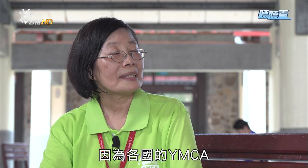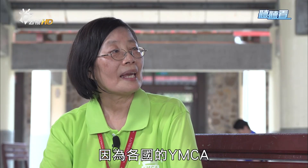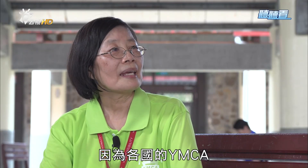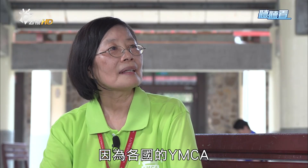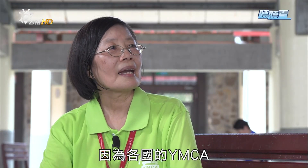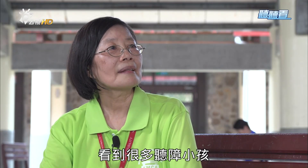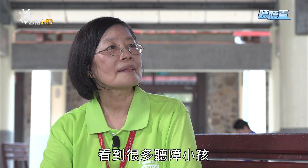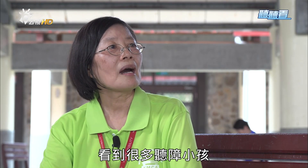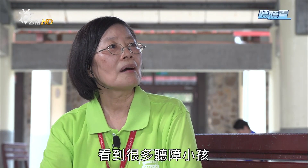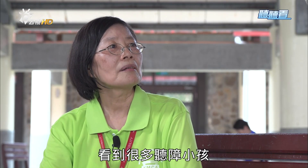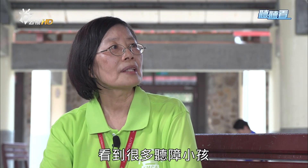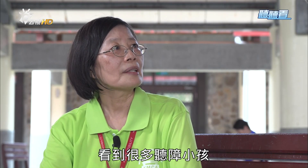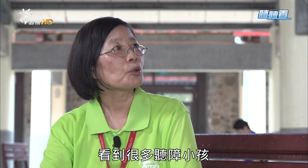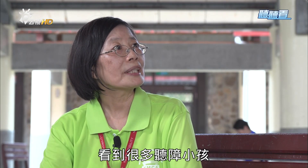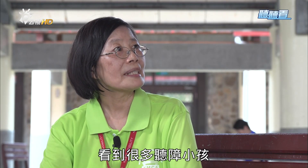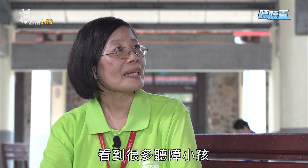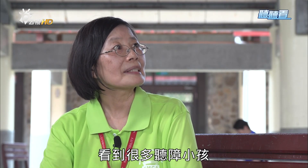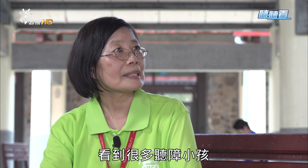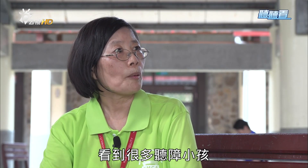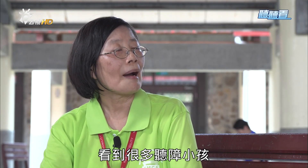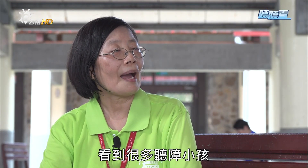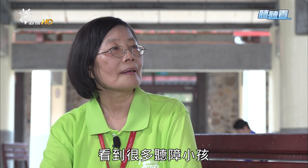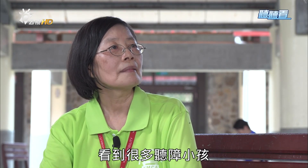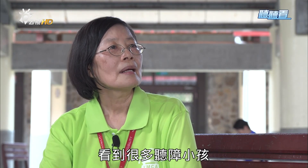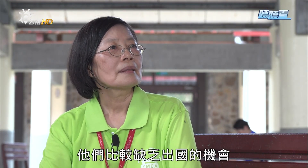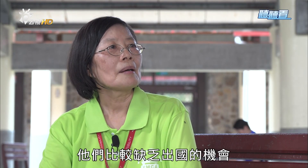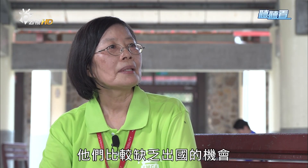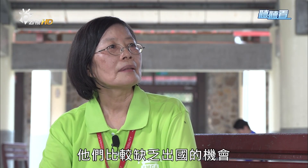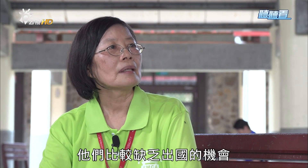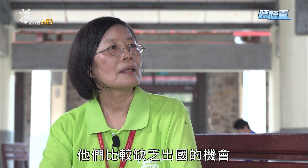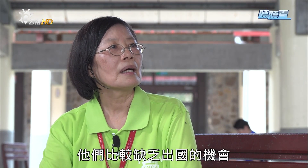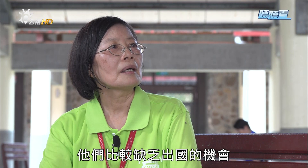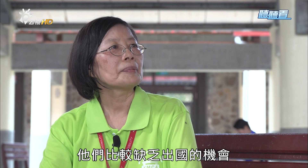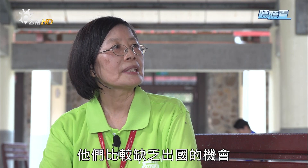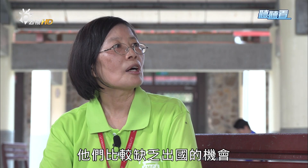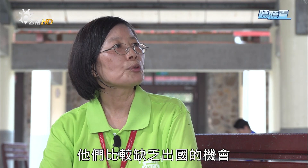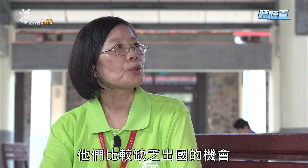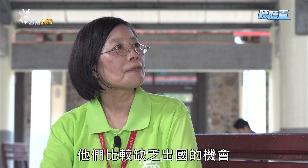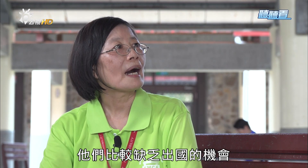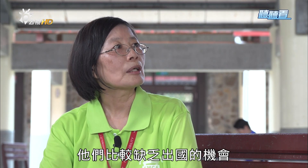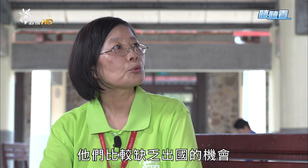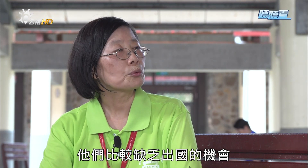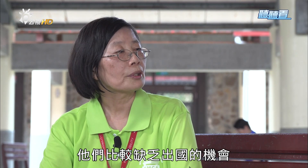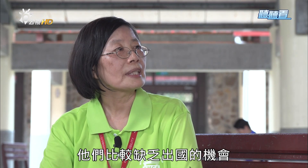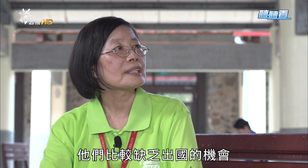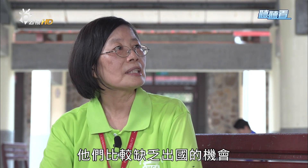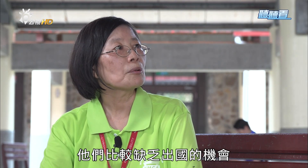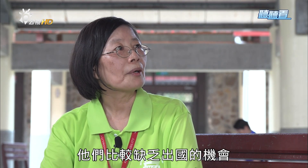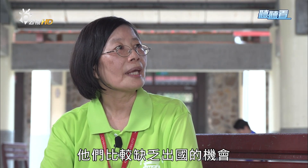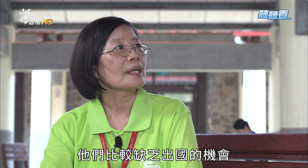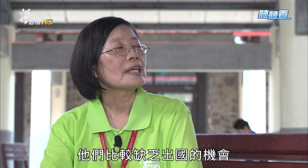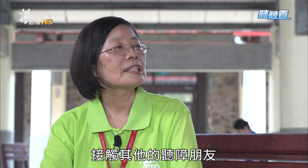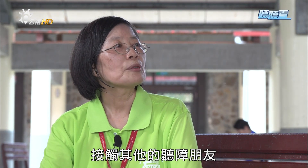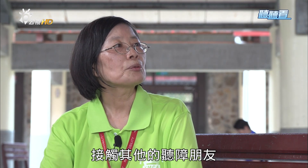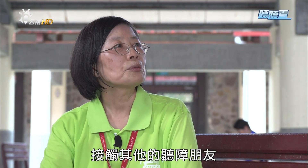YMCA 看到很多听障小孩，他们呢比较缺乏出国的机会，接